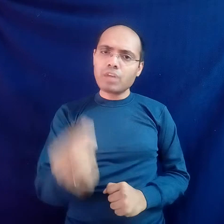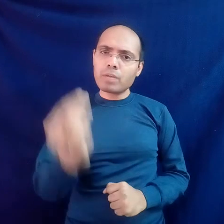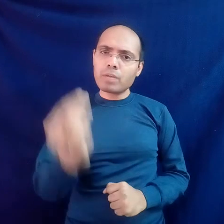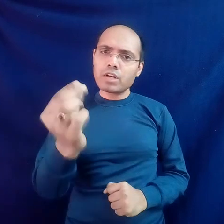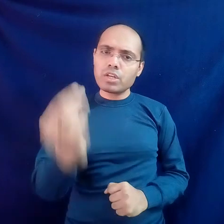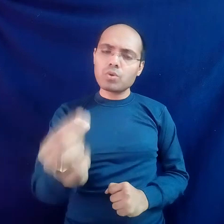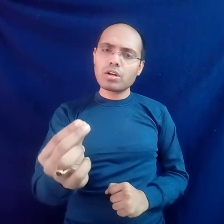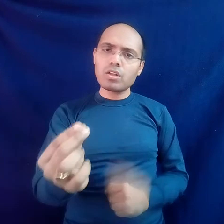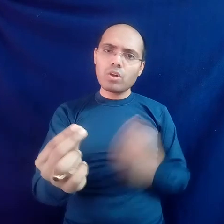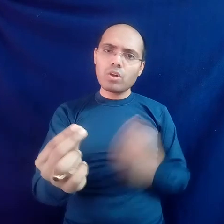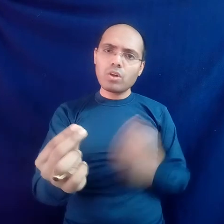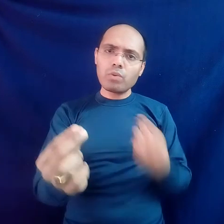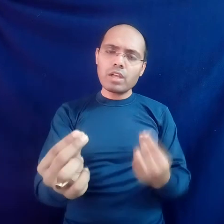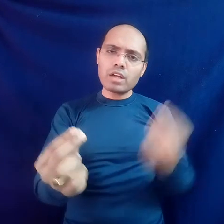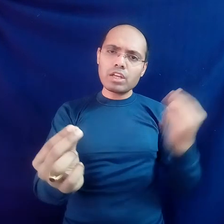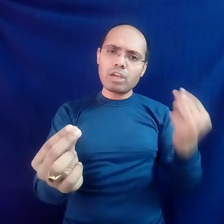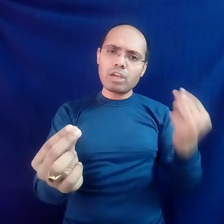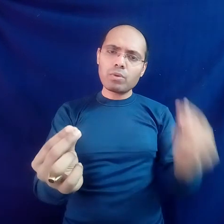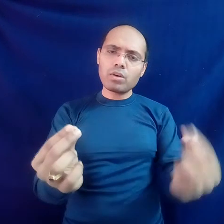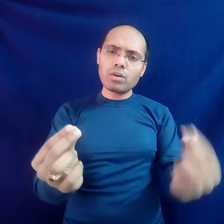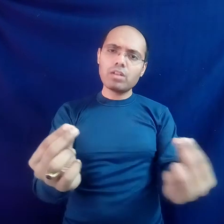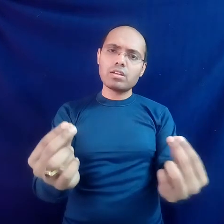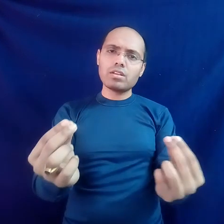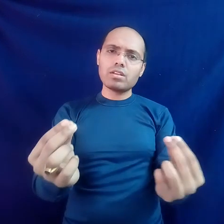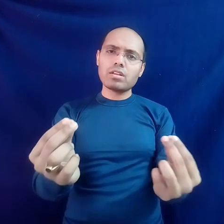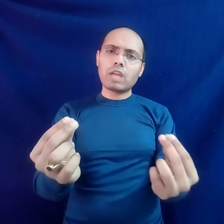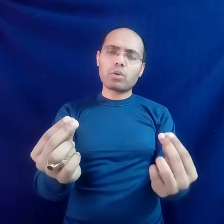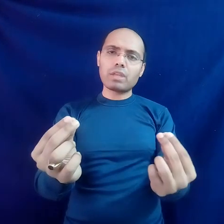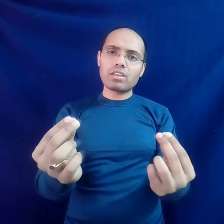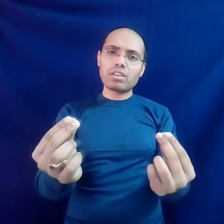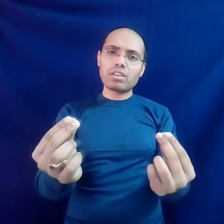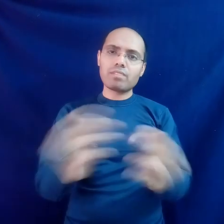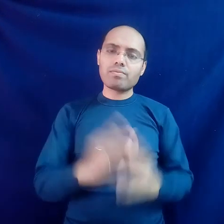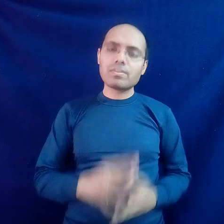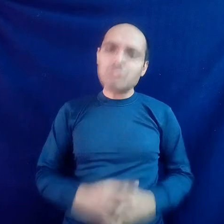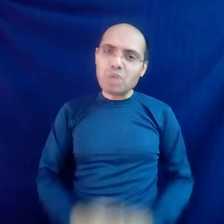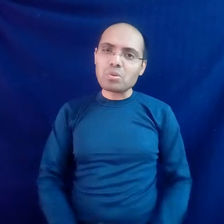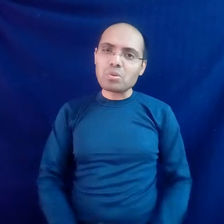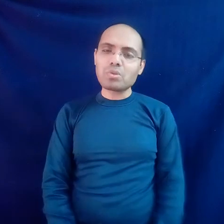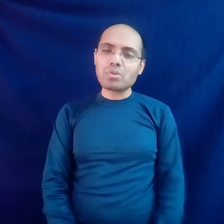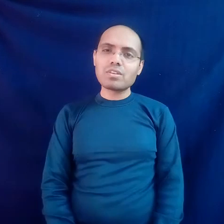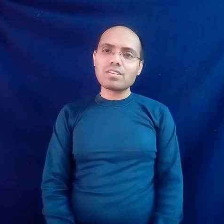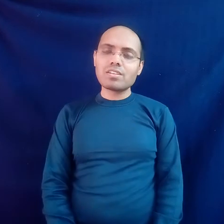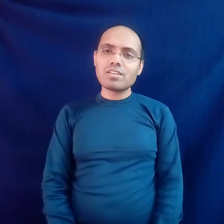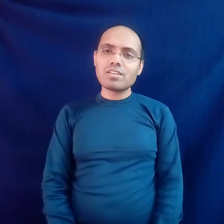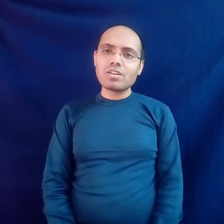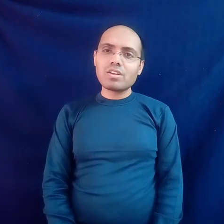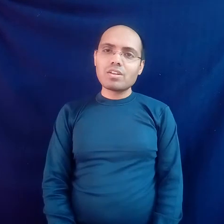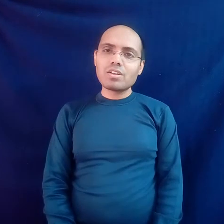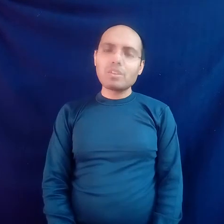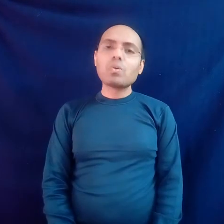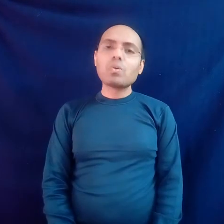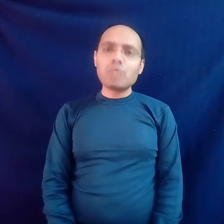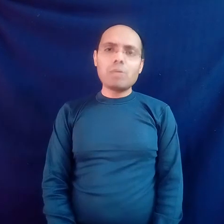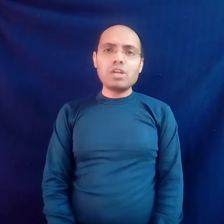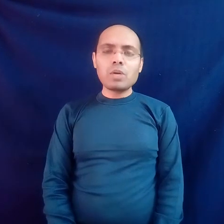का एक डी होगा, और वही एक डी यहाँ पे होगा कैनॉट प्लेस। जी हाँ दोस्तों, उनके भी डी